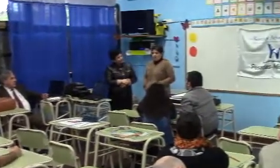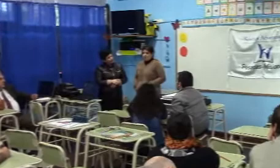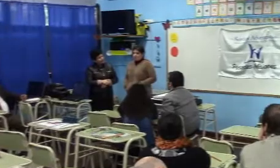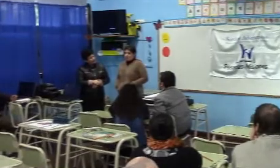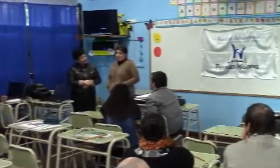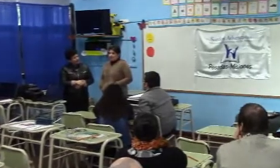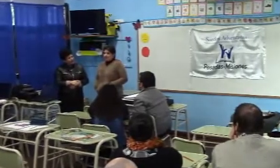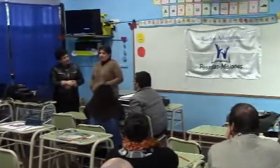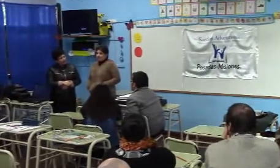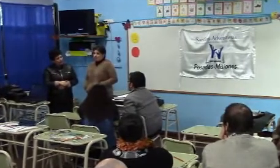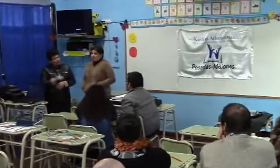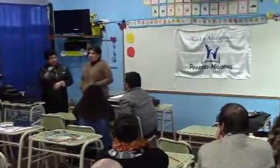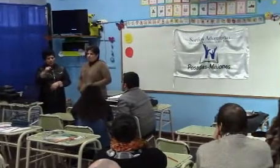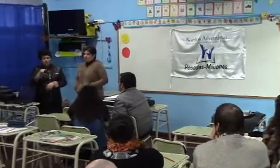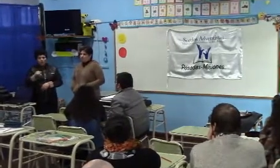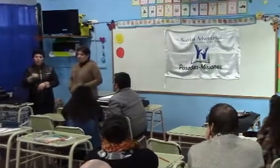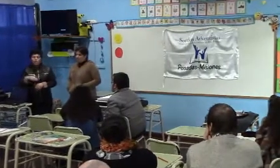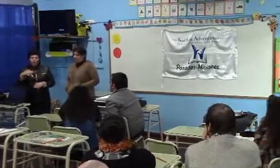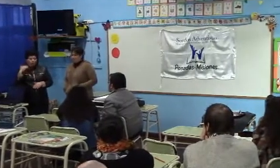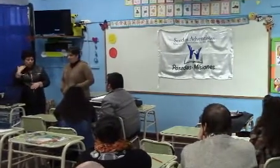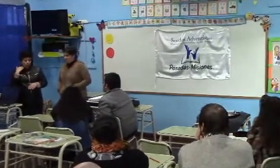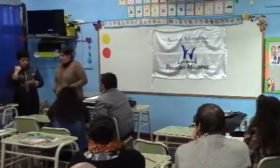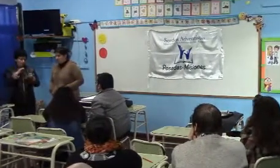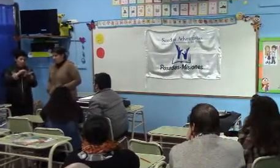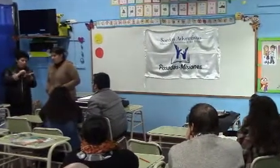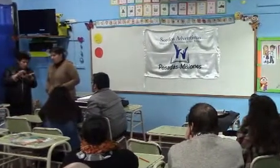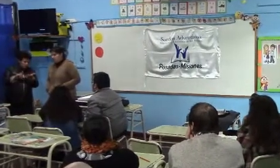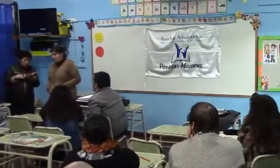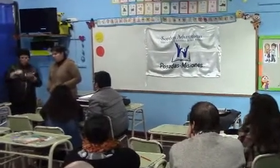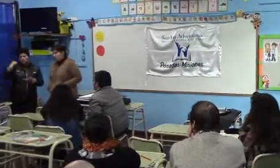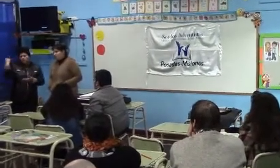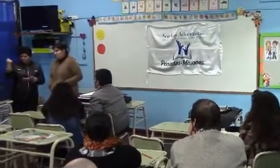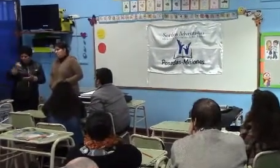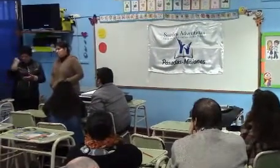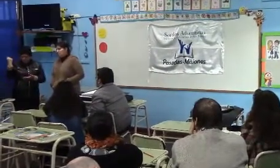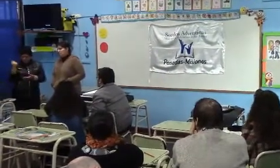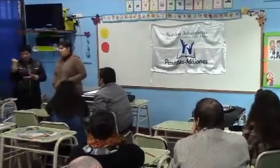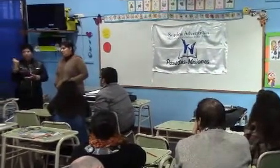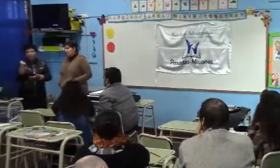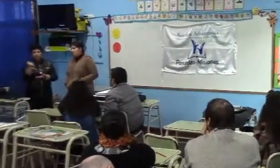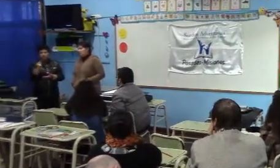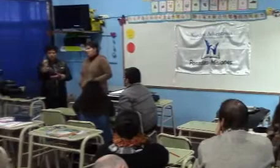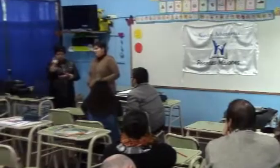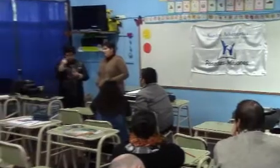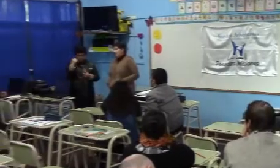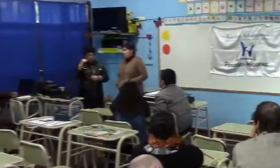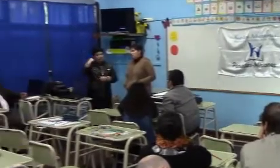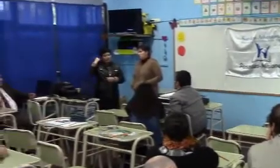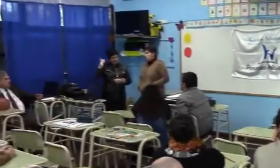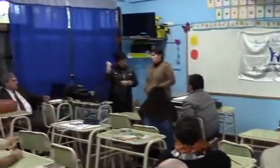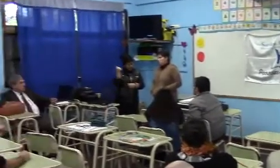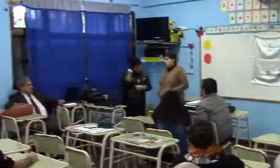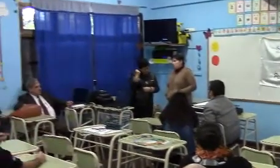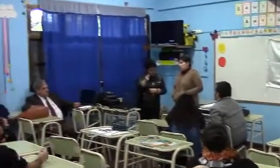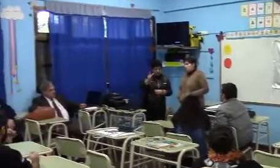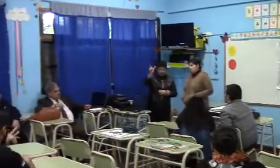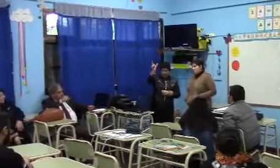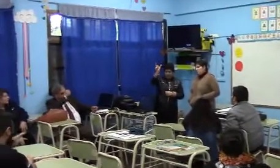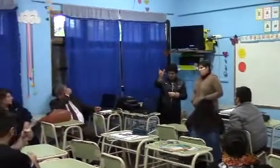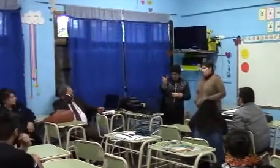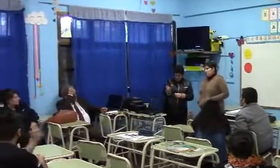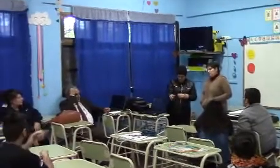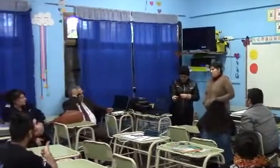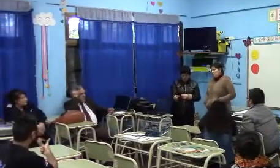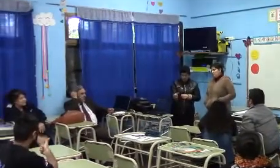La dotación del material es fundamental, pero también la parte humana es incluso lo